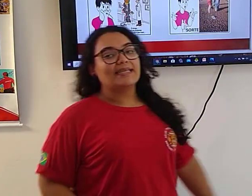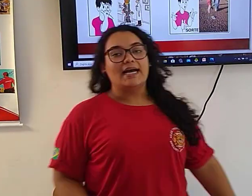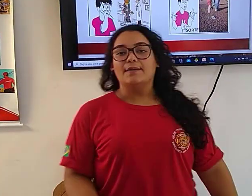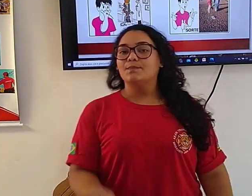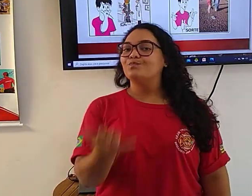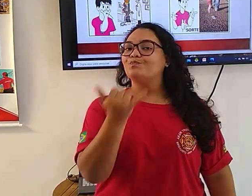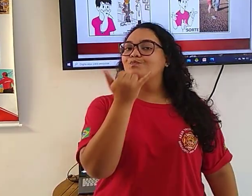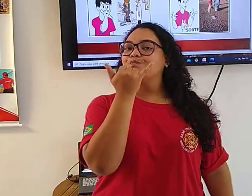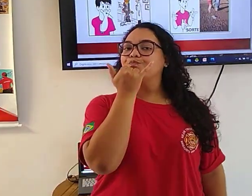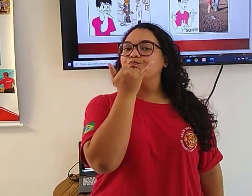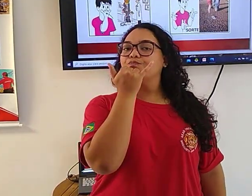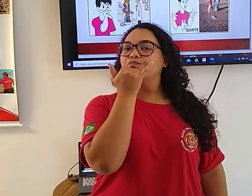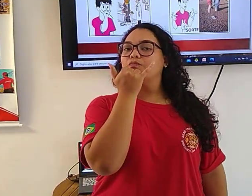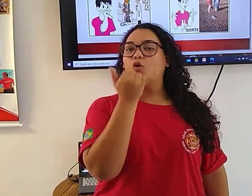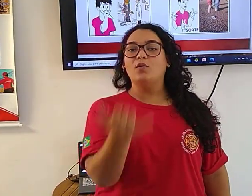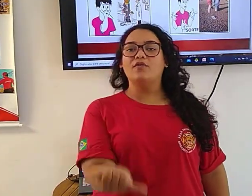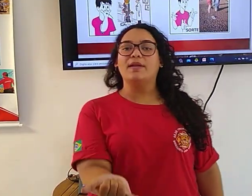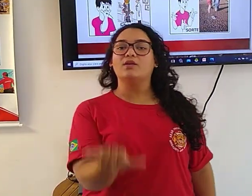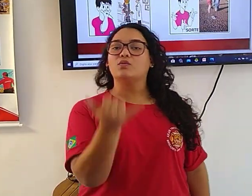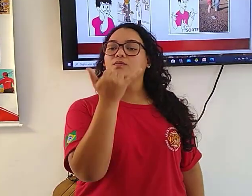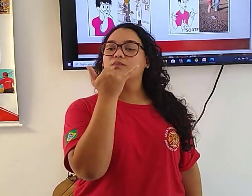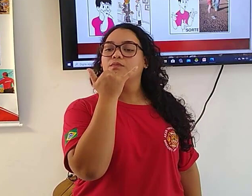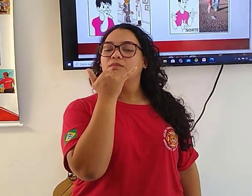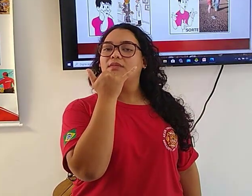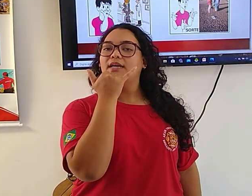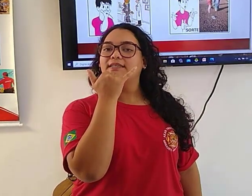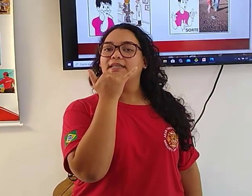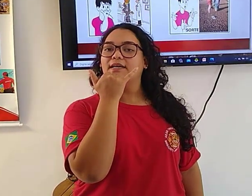Azar. 1 movimento. Azar.